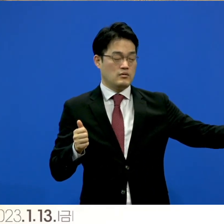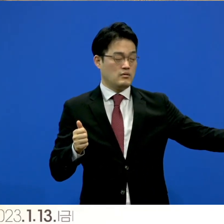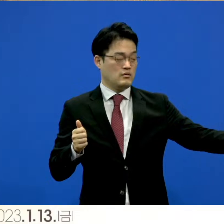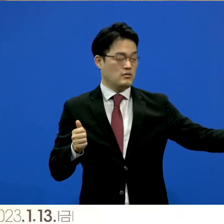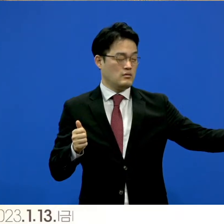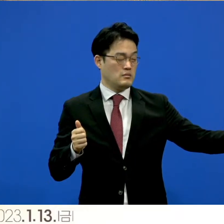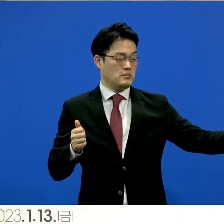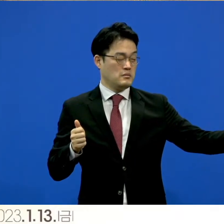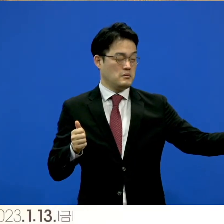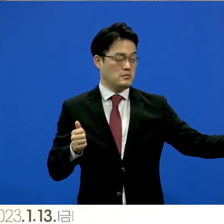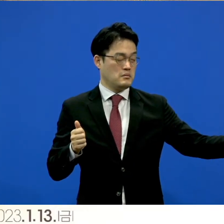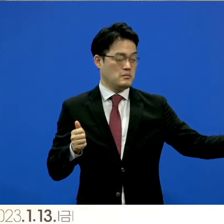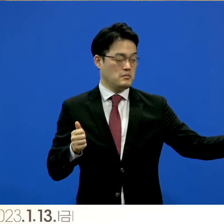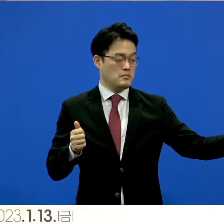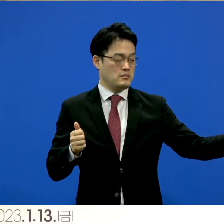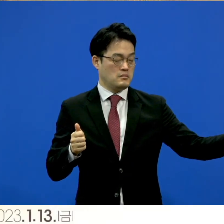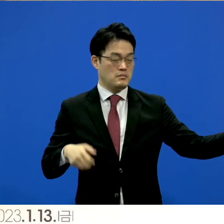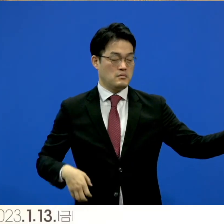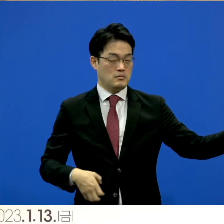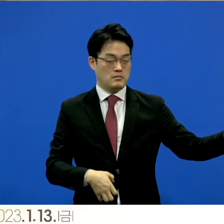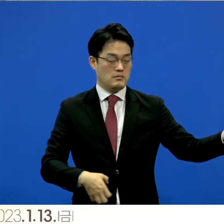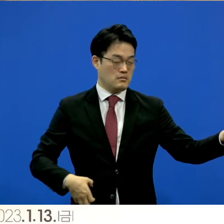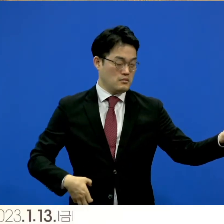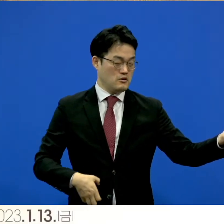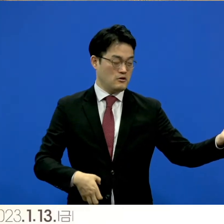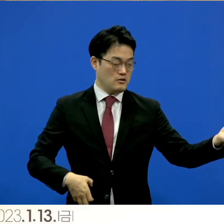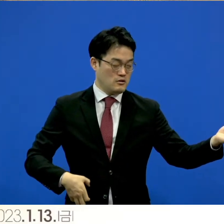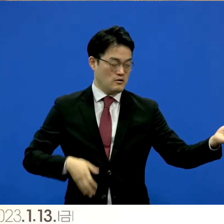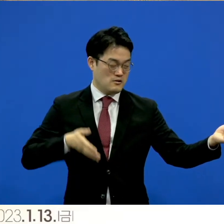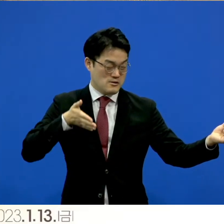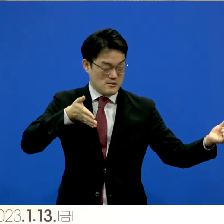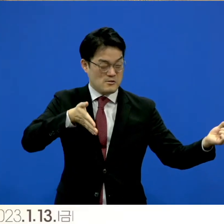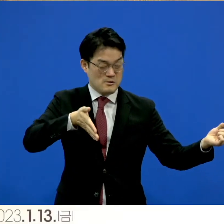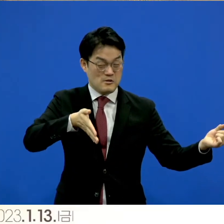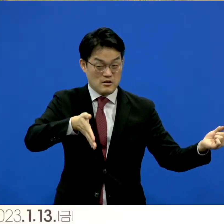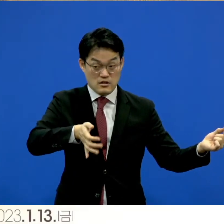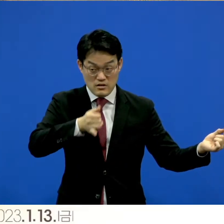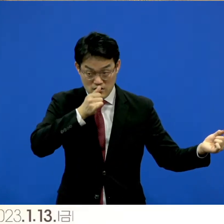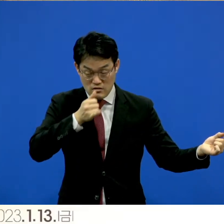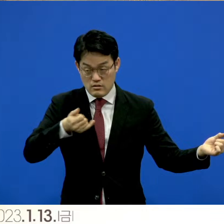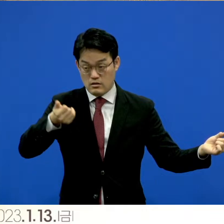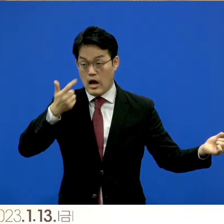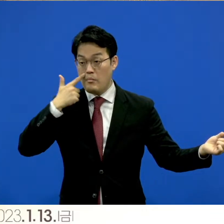멈칫거리며 다가옵니다. 그러나 아버지는 두 팔을 벌려 그에게로 달려갑니다.